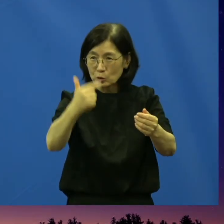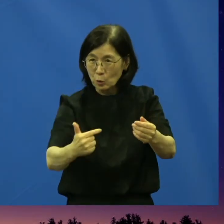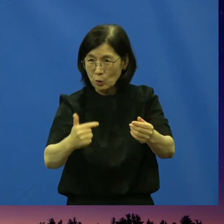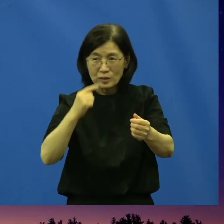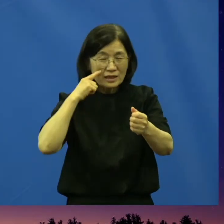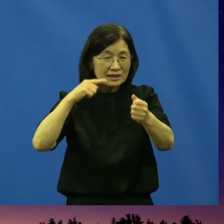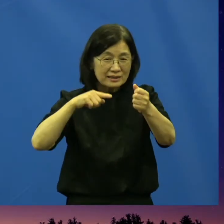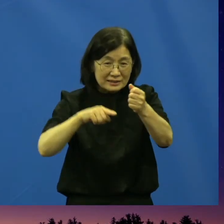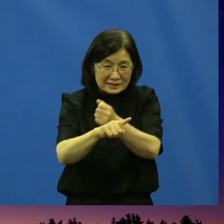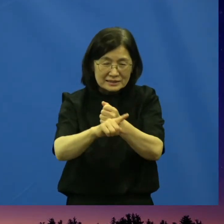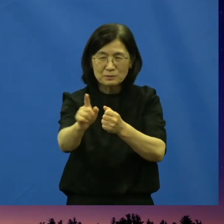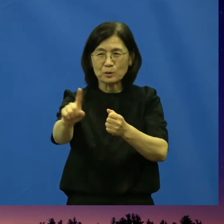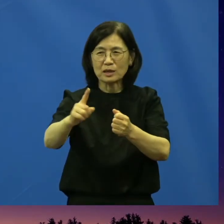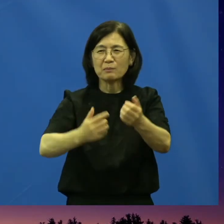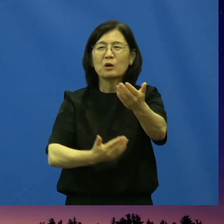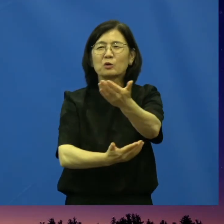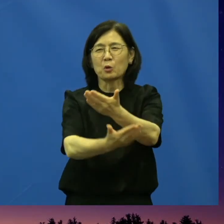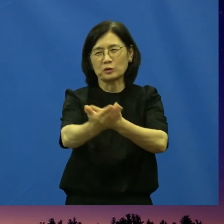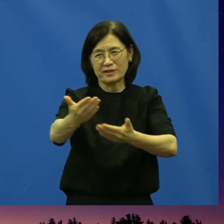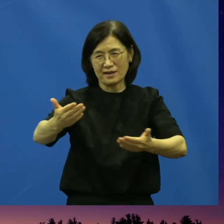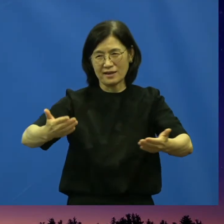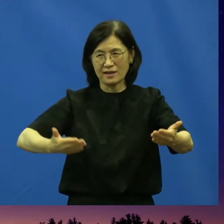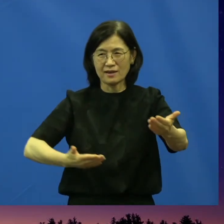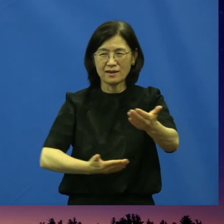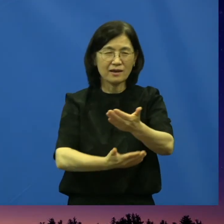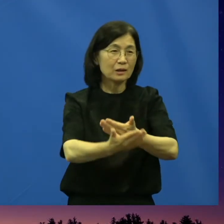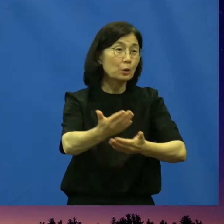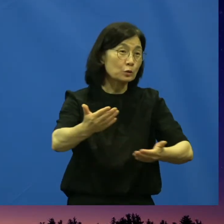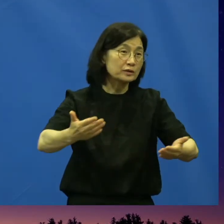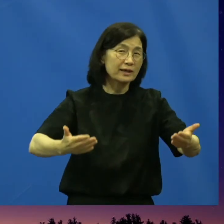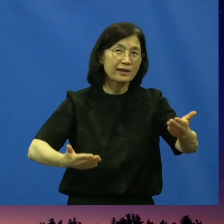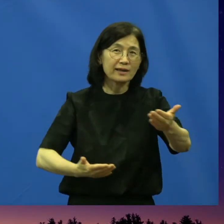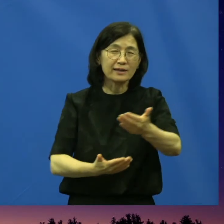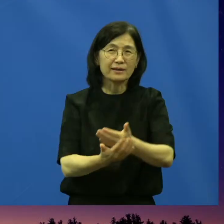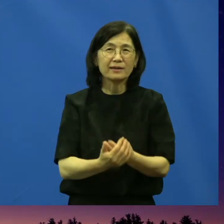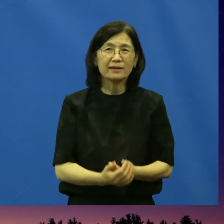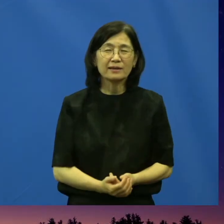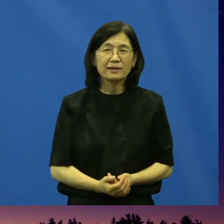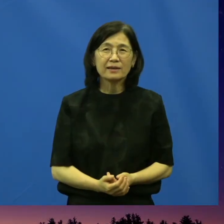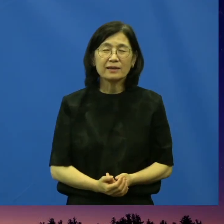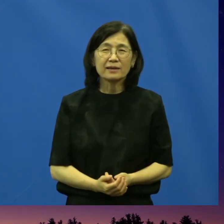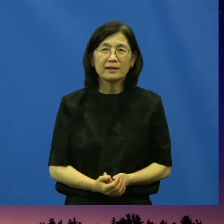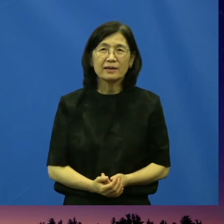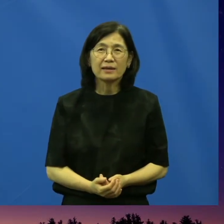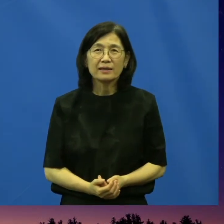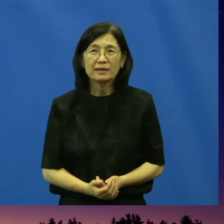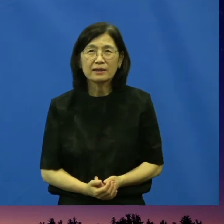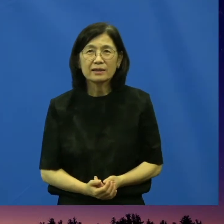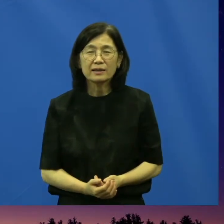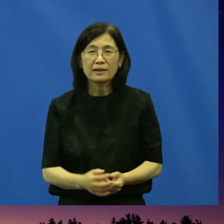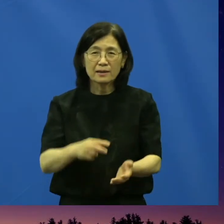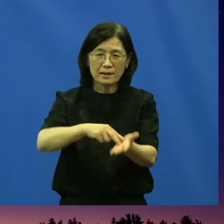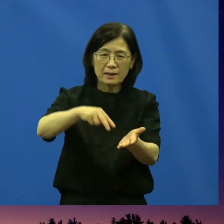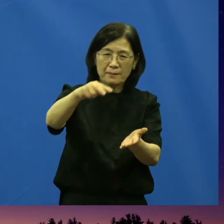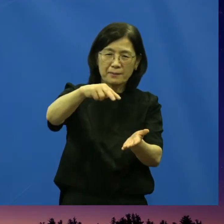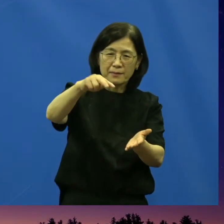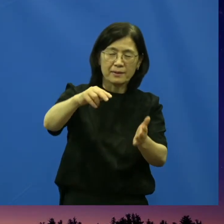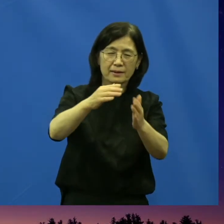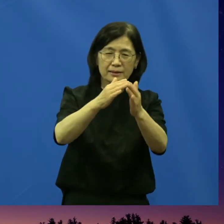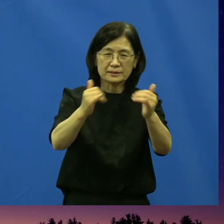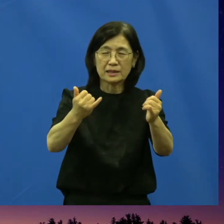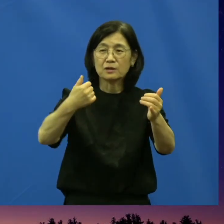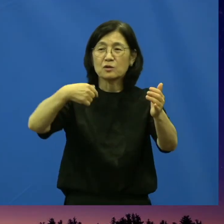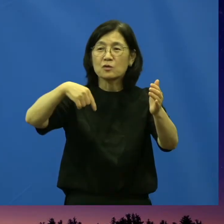교제, 펠로십이에요. 이 노숙자를 위한 피난처, 마치 노아의 비둘기처럼 영적으로